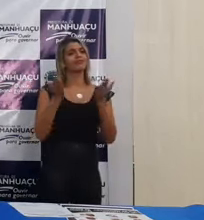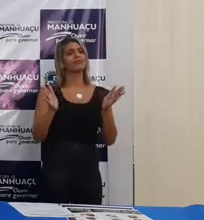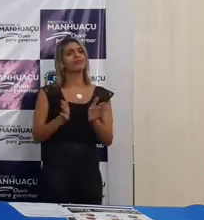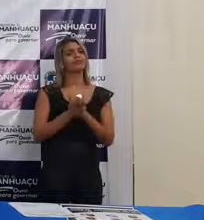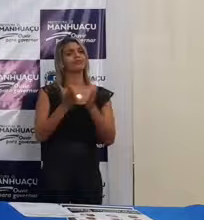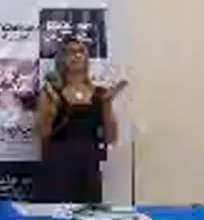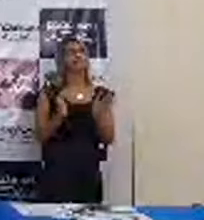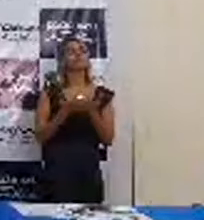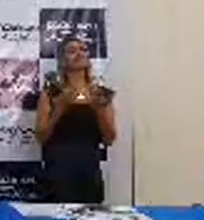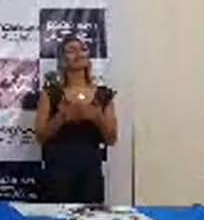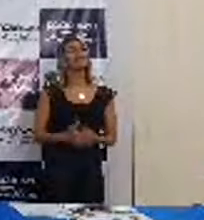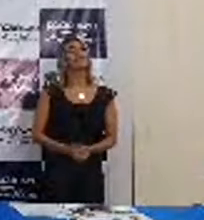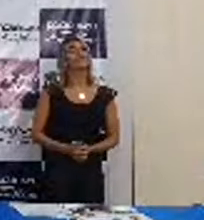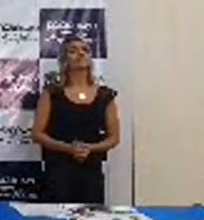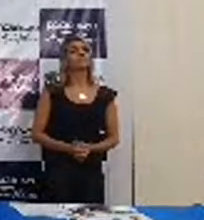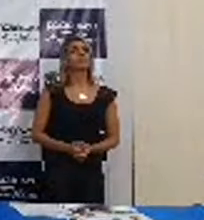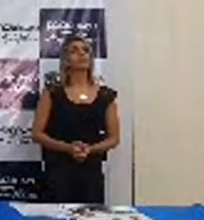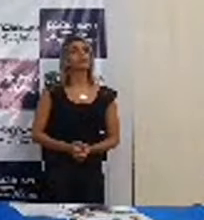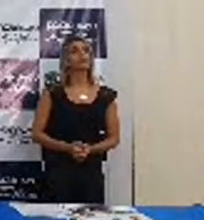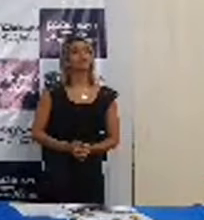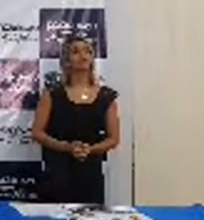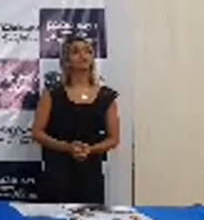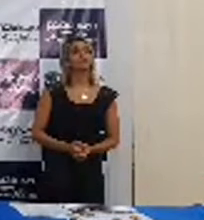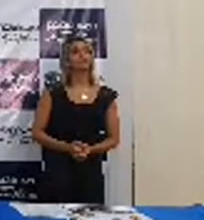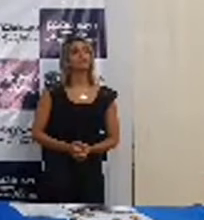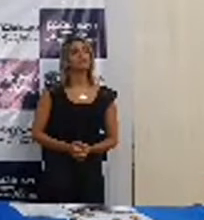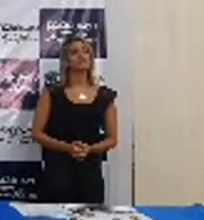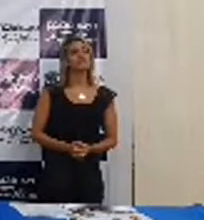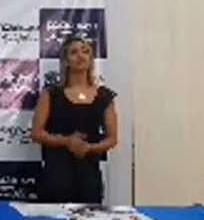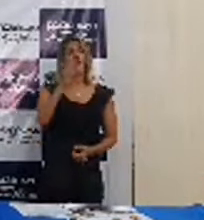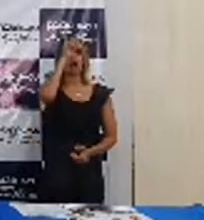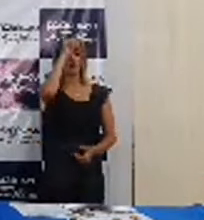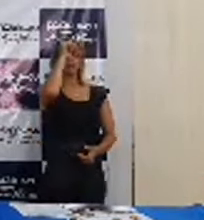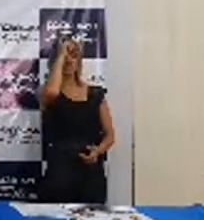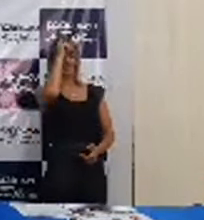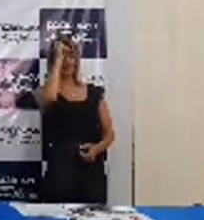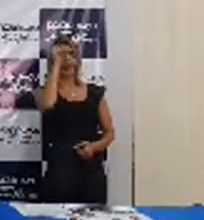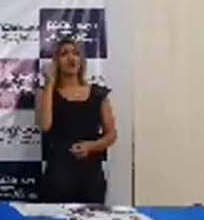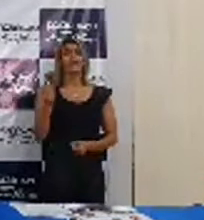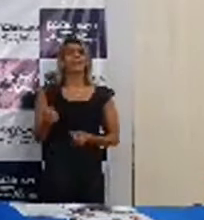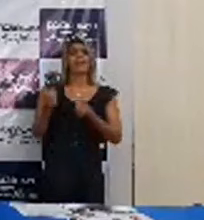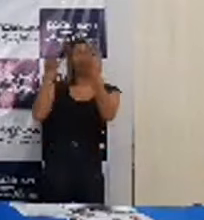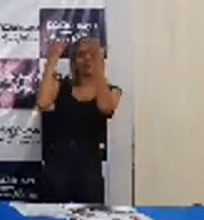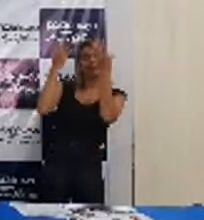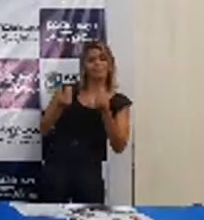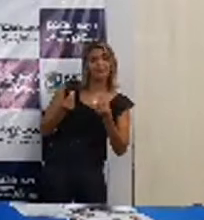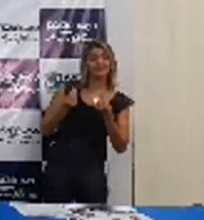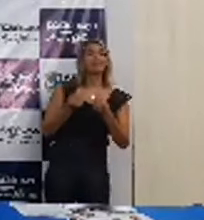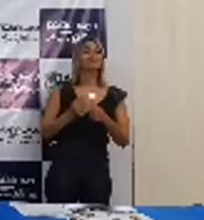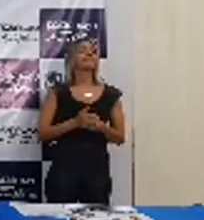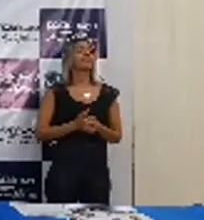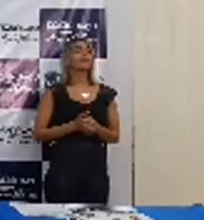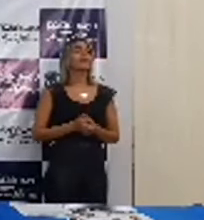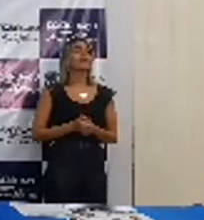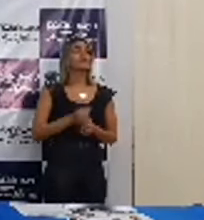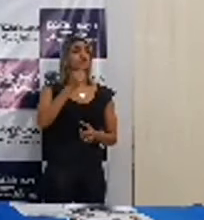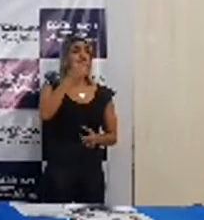dos 23 municípios, dos 22 municípios vizinhos. Está sendo programada uma ação